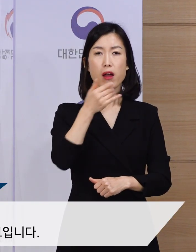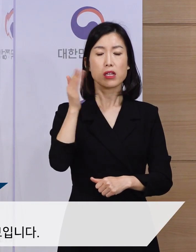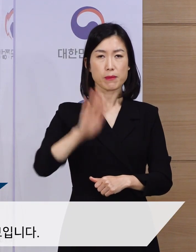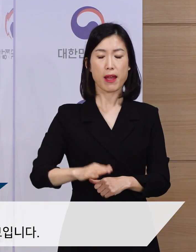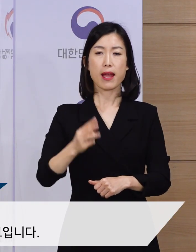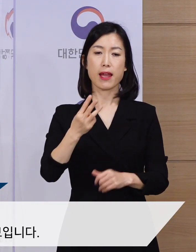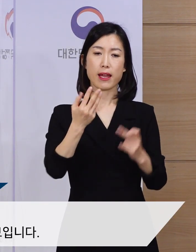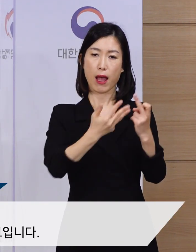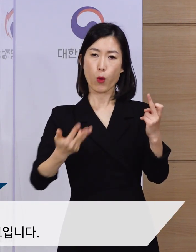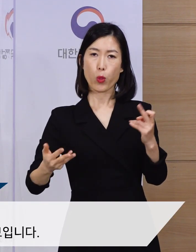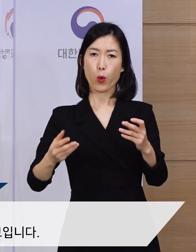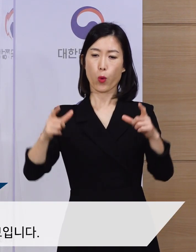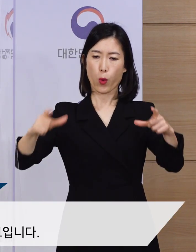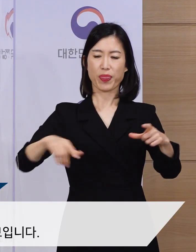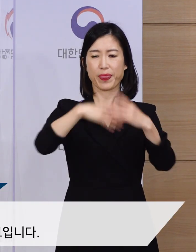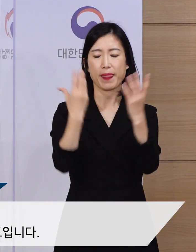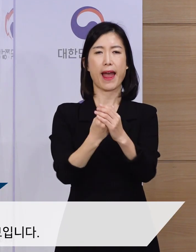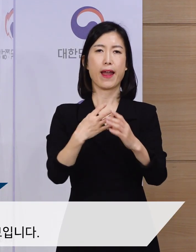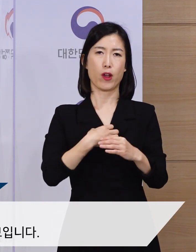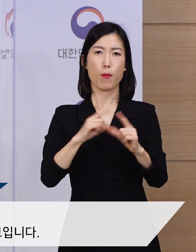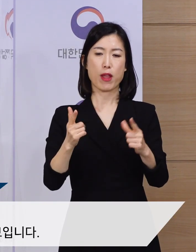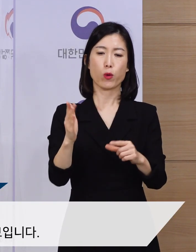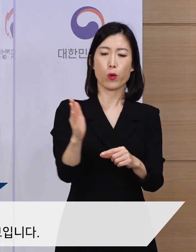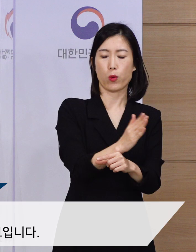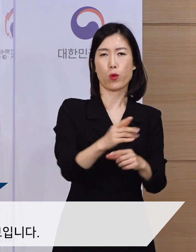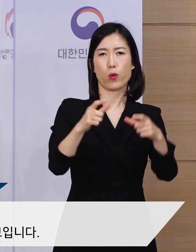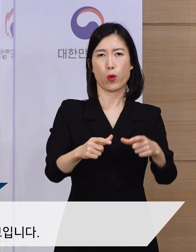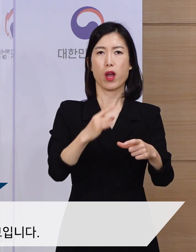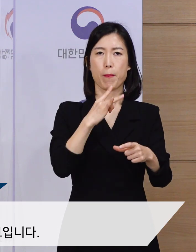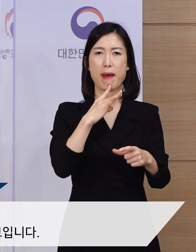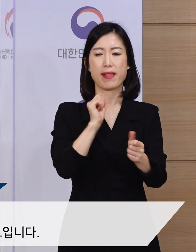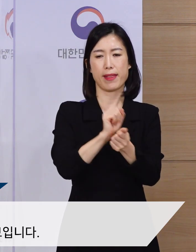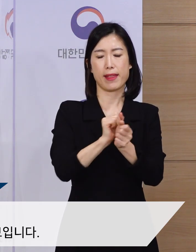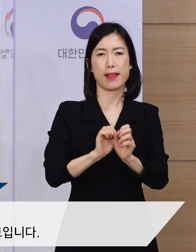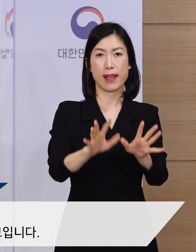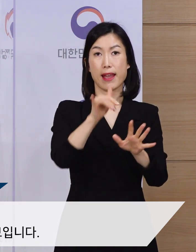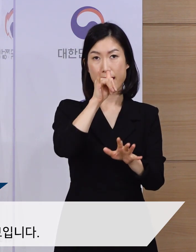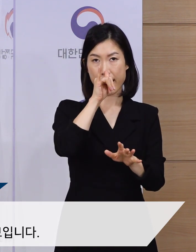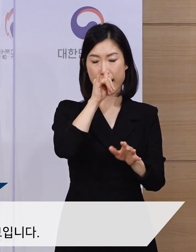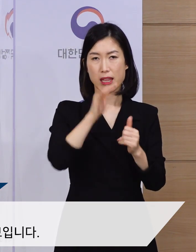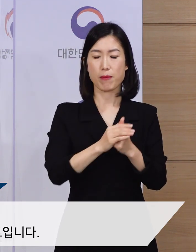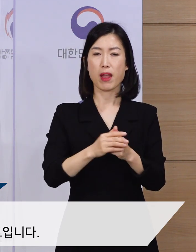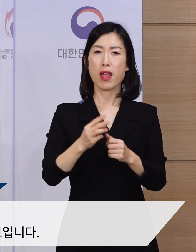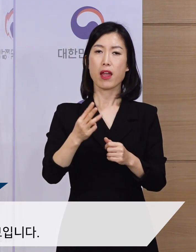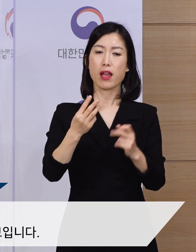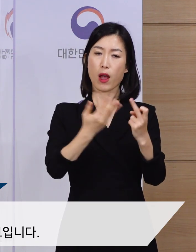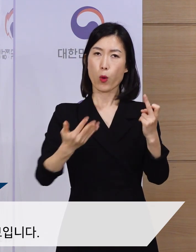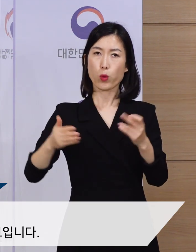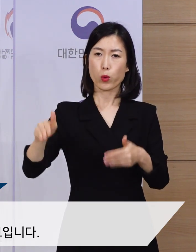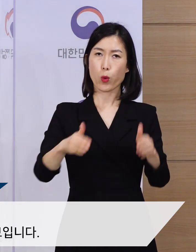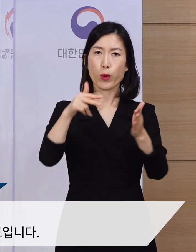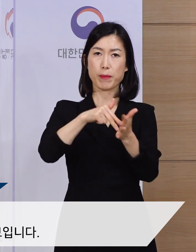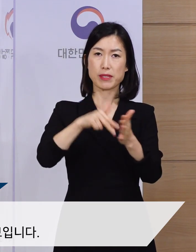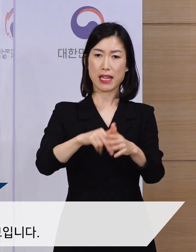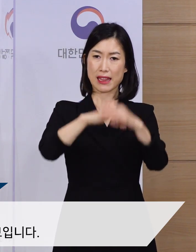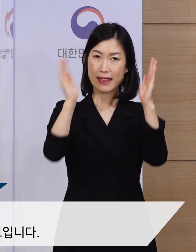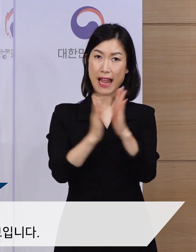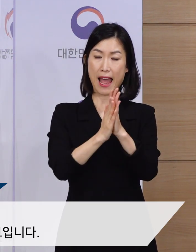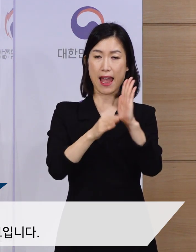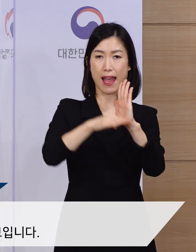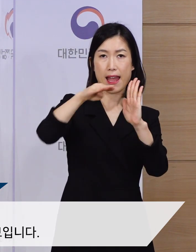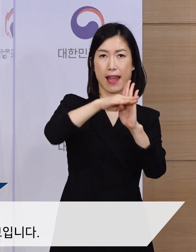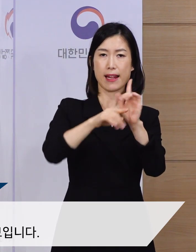영서지역으로 감염이 편중된 점을 고려하면 도 전체에 대한 1.5단계 객상의 필요성은 낮아 보입니다.